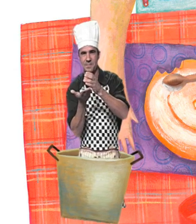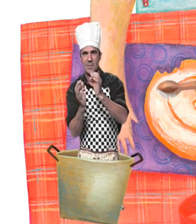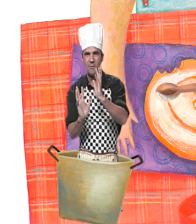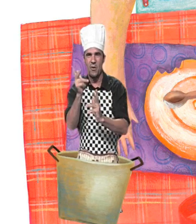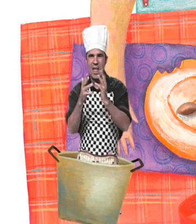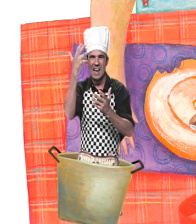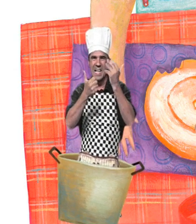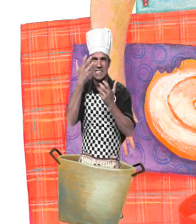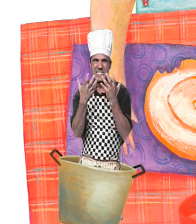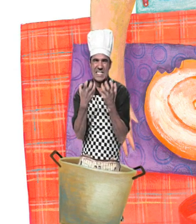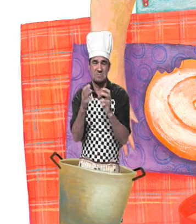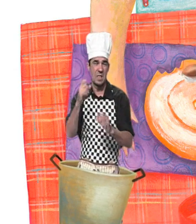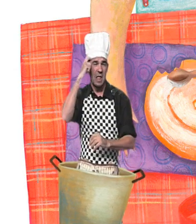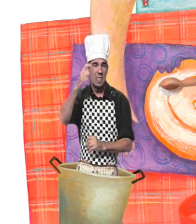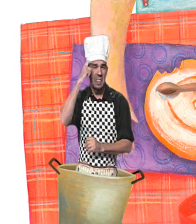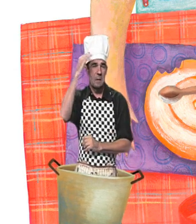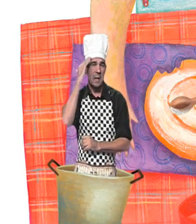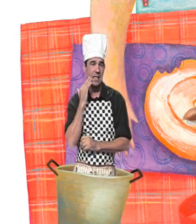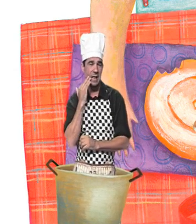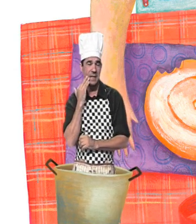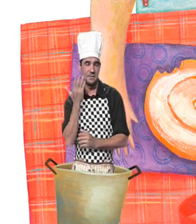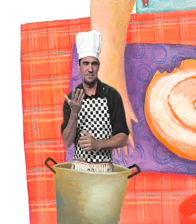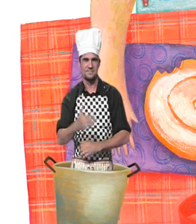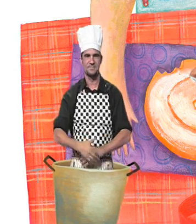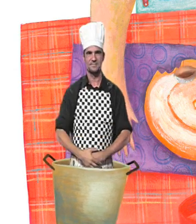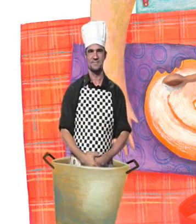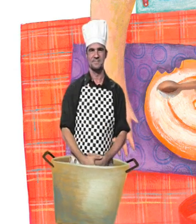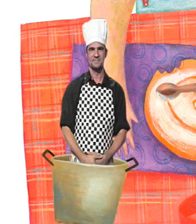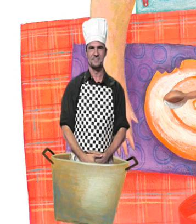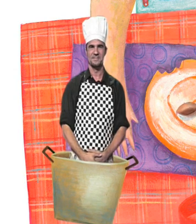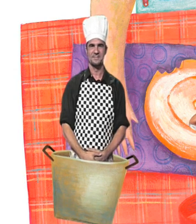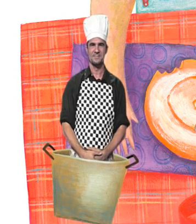colacao amb què enfosquia la llet blanca cada matí.